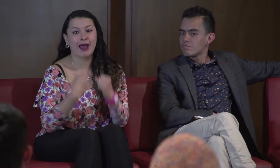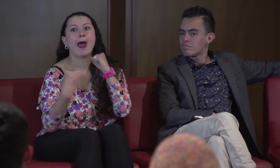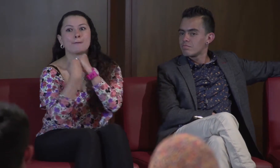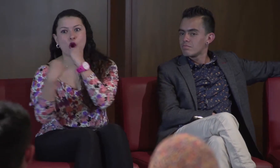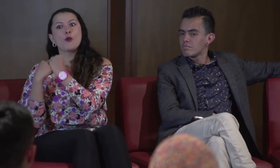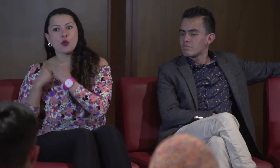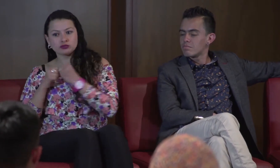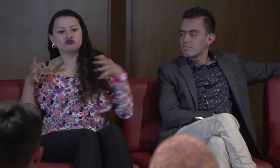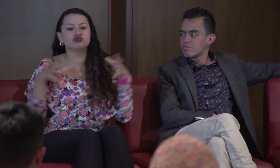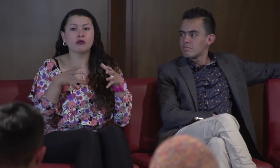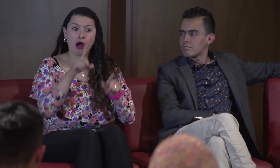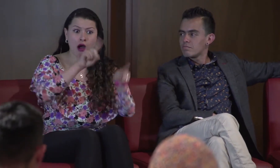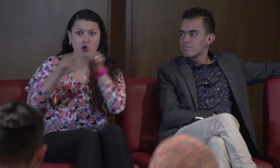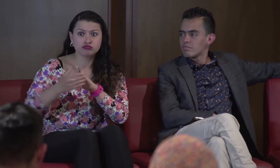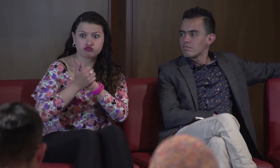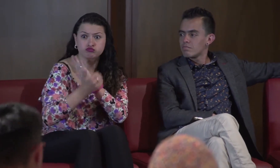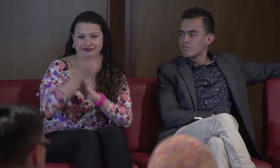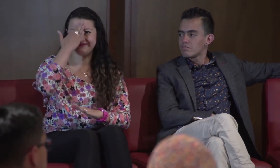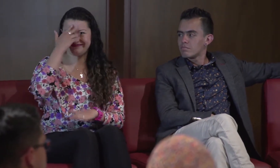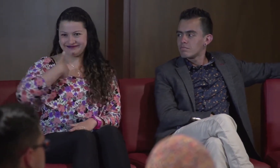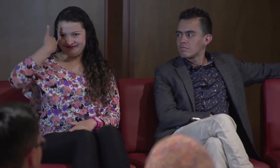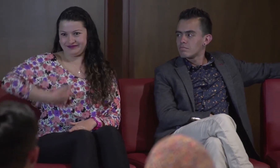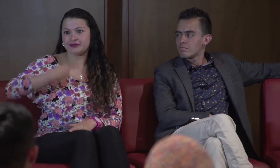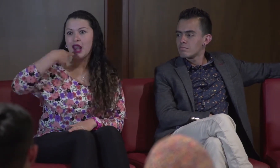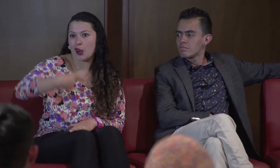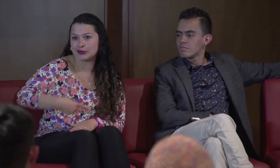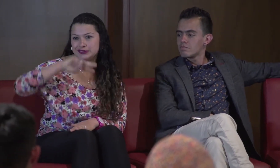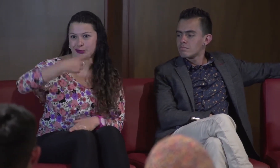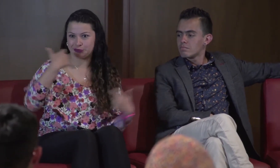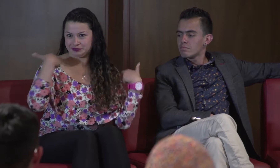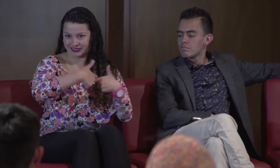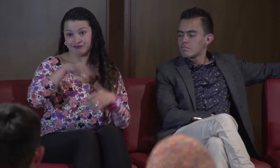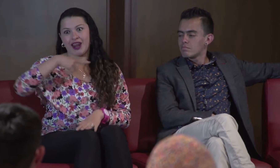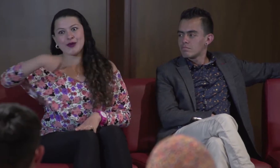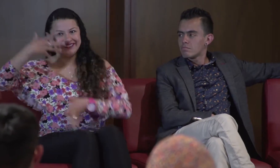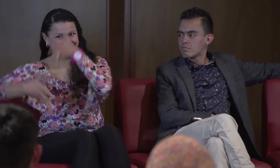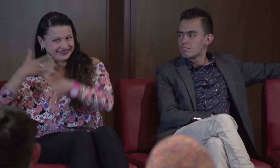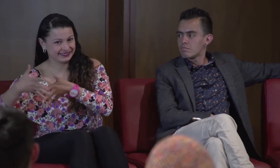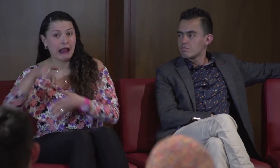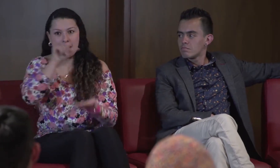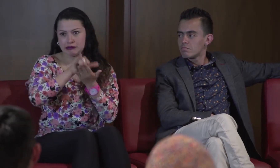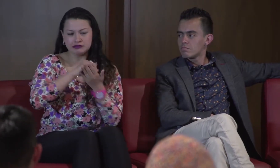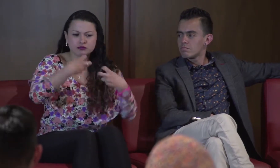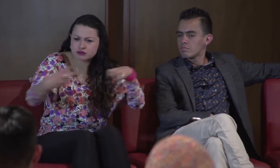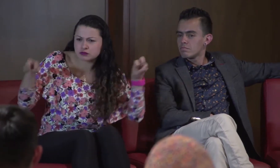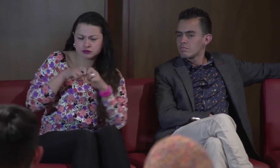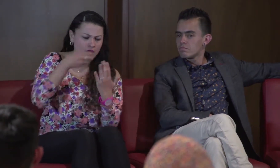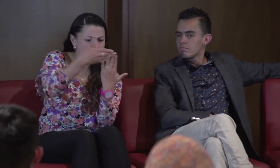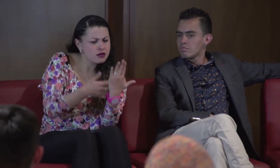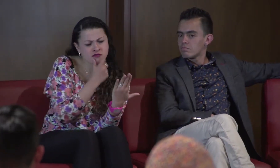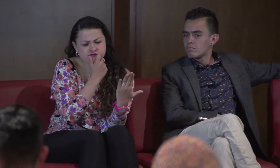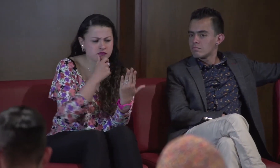no tuve que leerlos yo solamente. Tuve un equipo que me estuvo apoyando, ya que mi segunda lengua es el español,